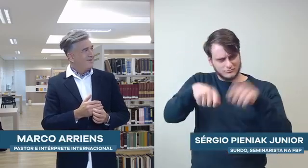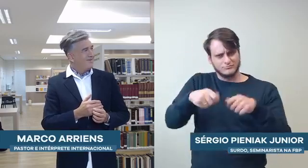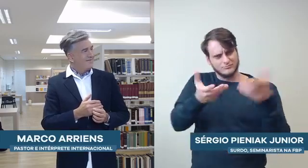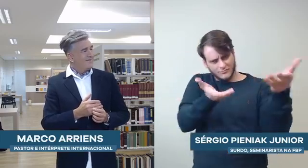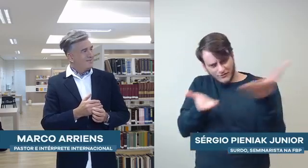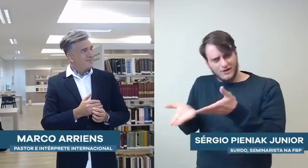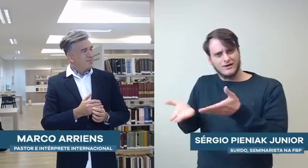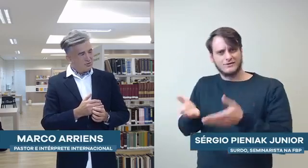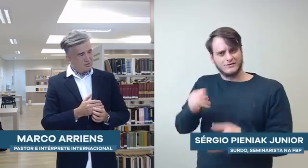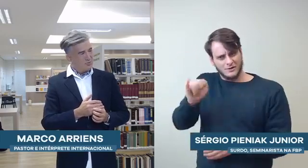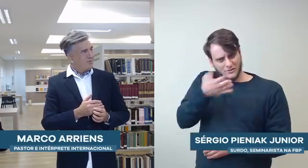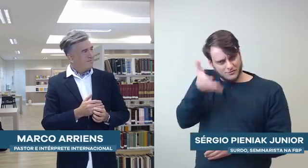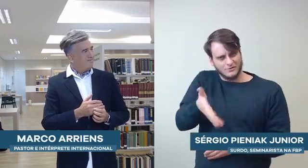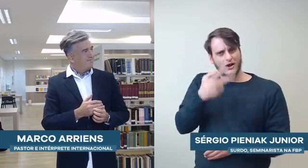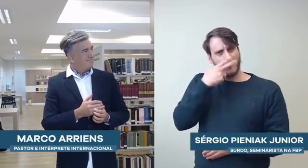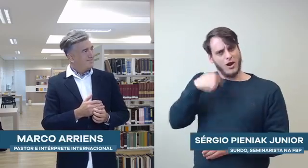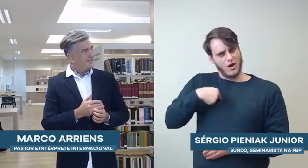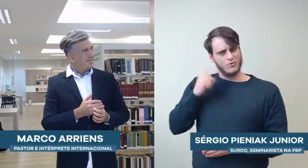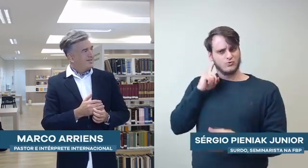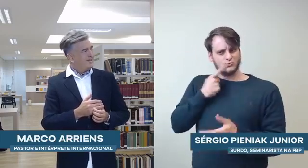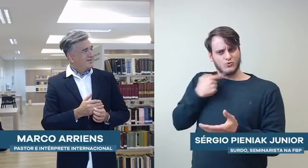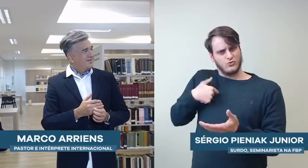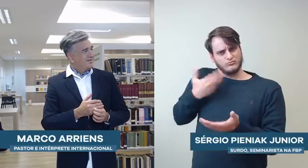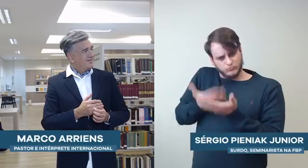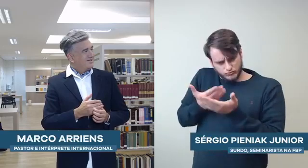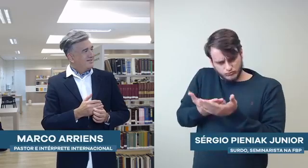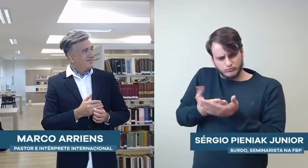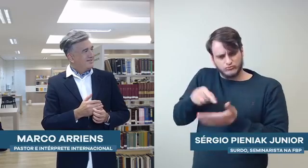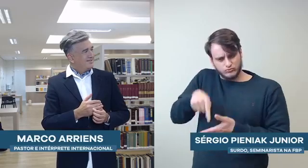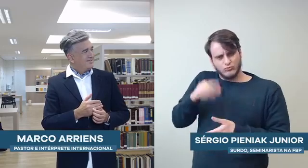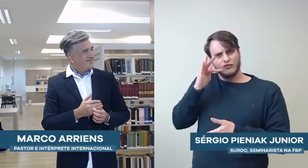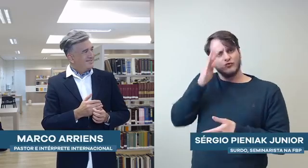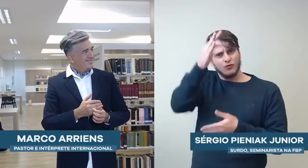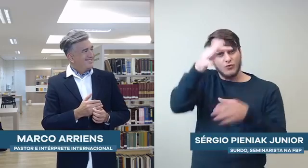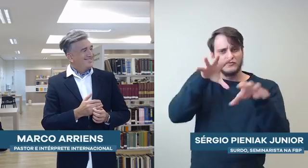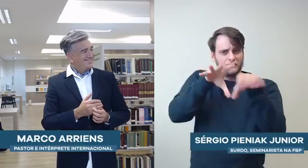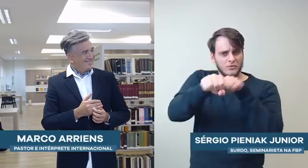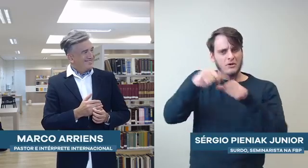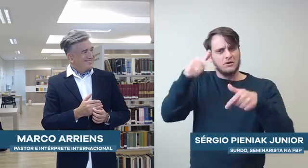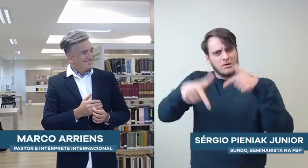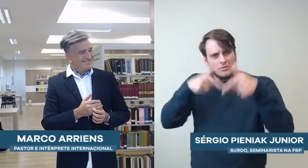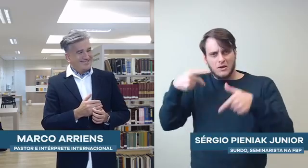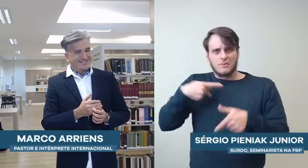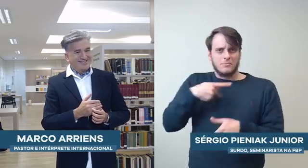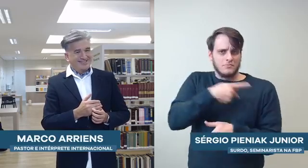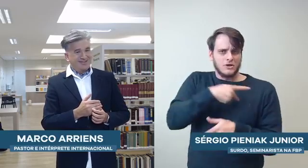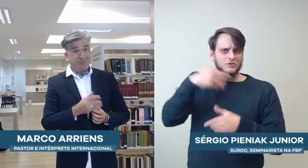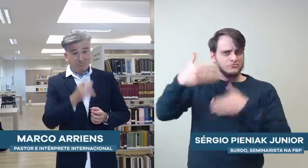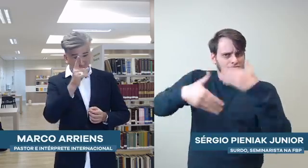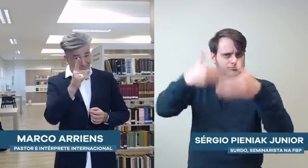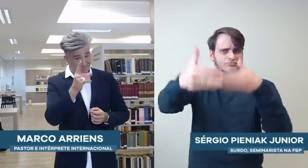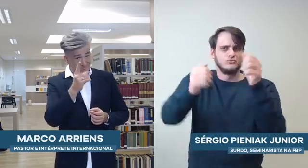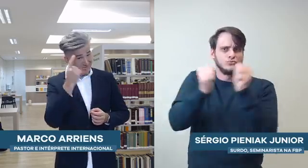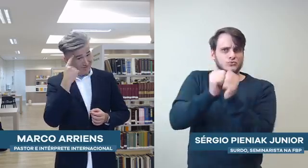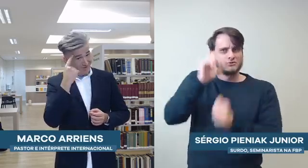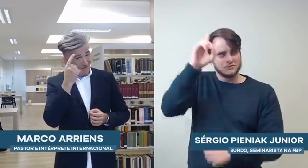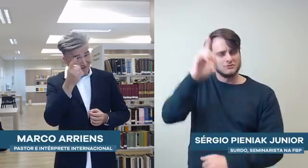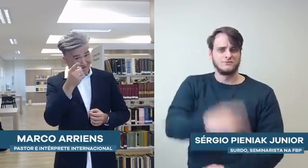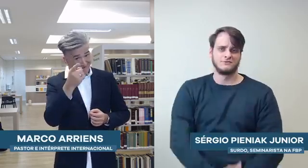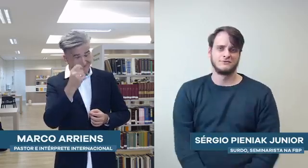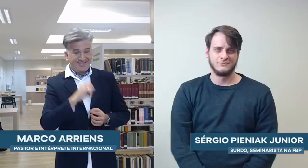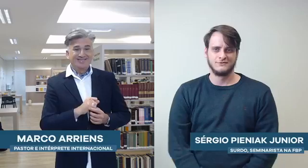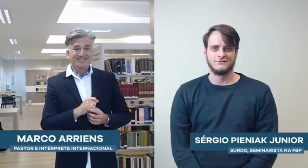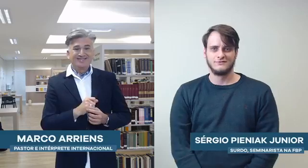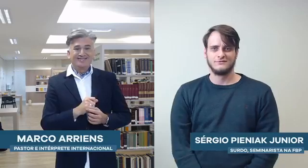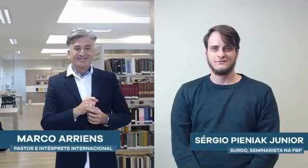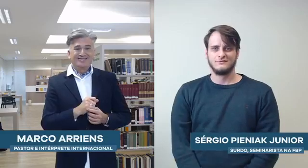Deus chamar você. Deus muito vai bom. capacitar você, então aproveite essa oportunidade, pense no seu futuro, para trabalhar como Ó, pastor,